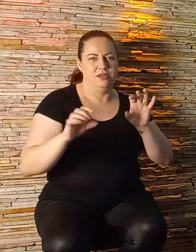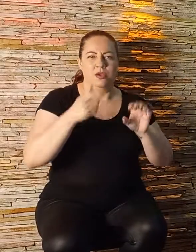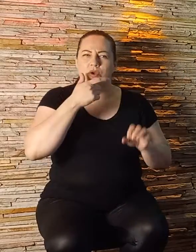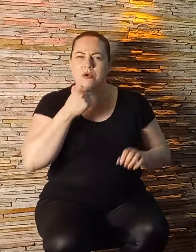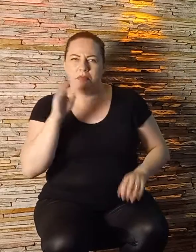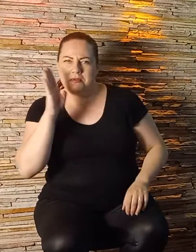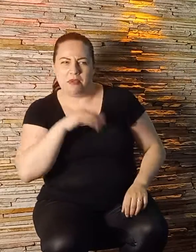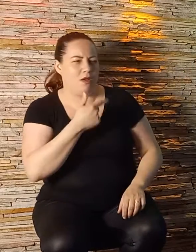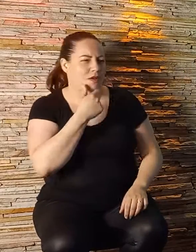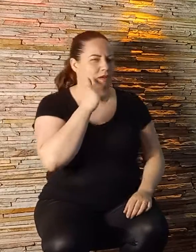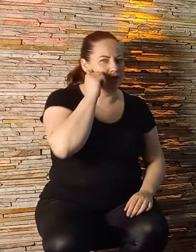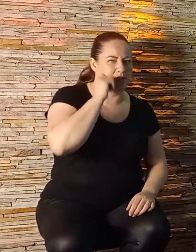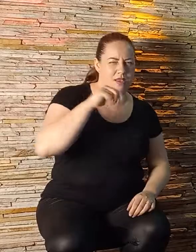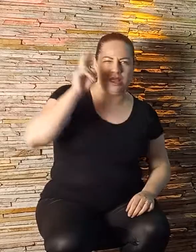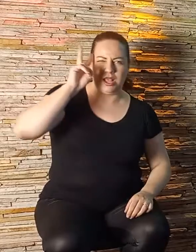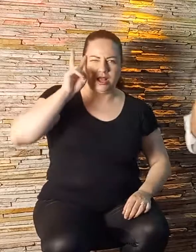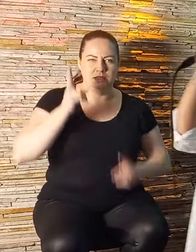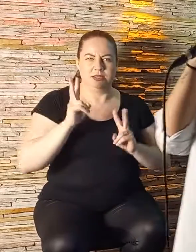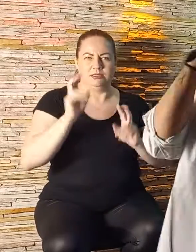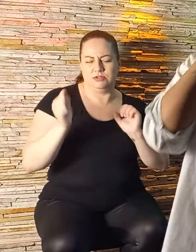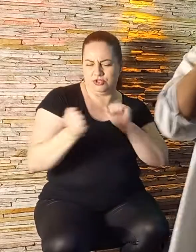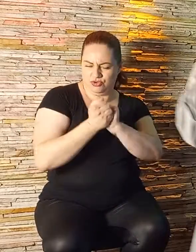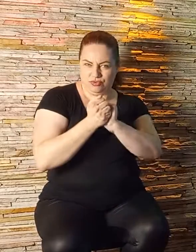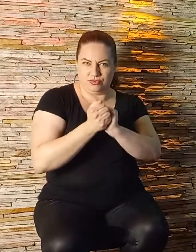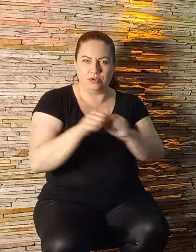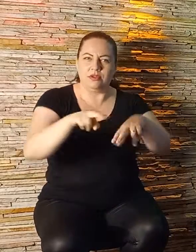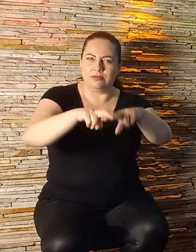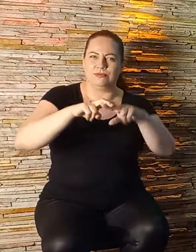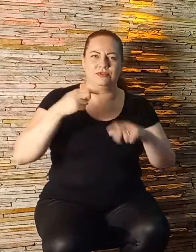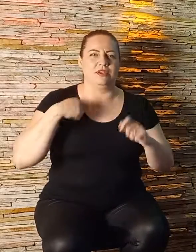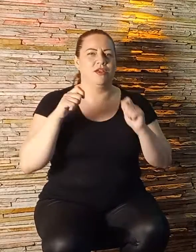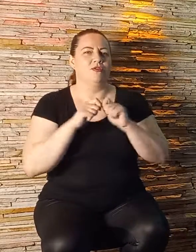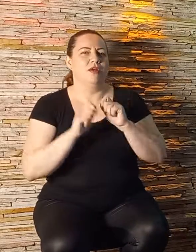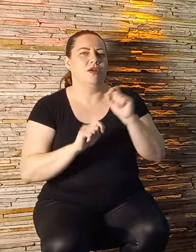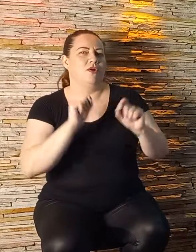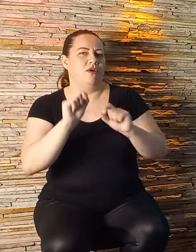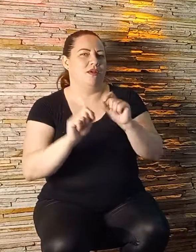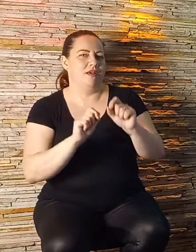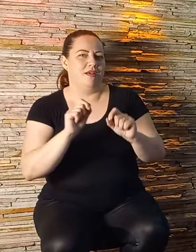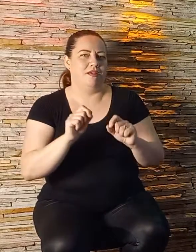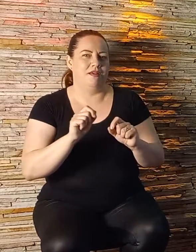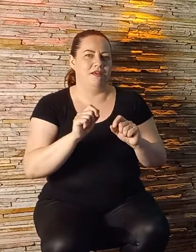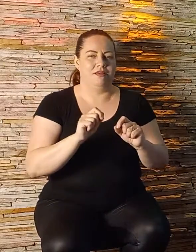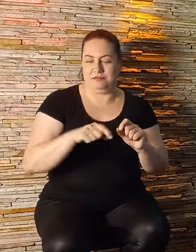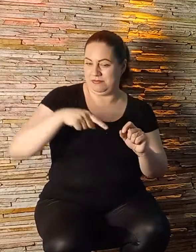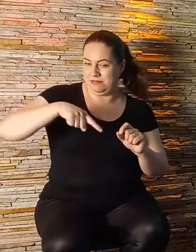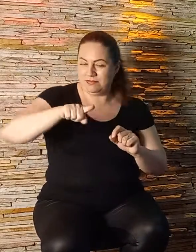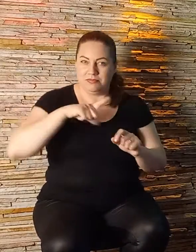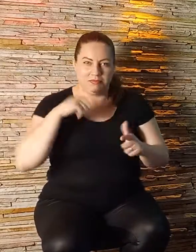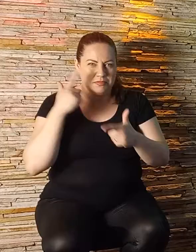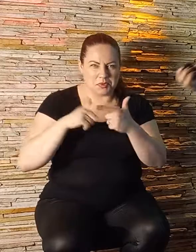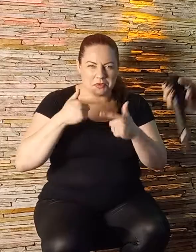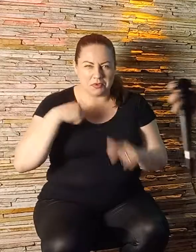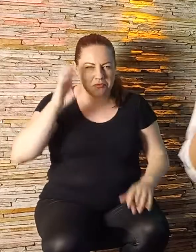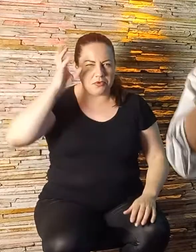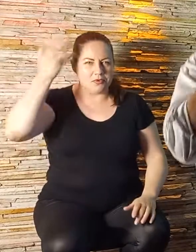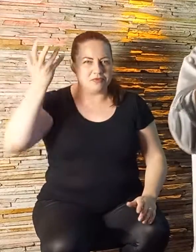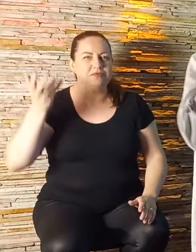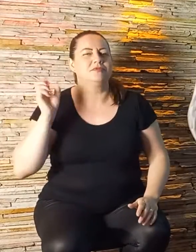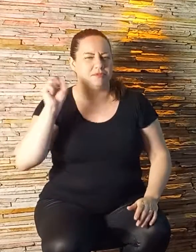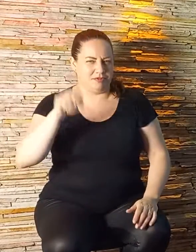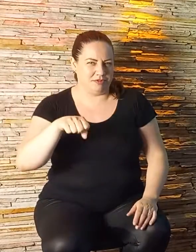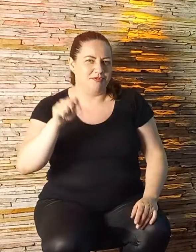Demônios e para sempre a tempo até problema meu barco de 4 sacos e é por isso que eu faça manda um salve lá para o retorno ele tiver